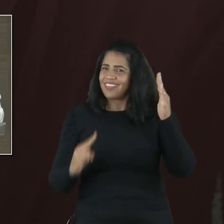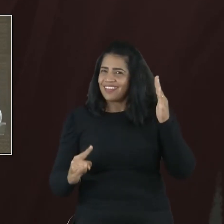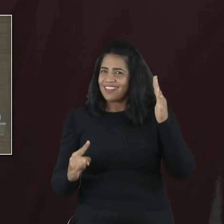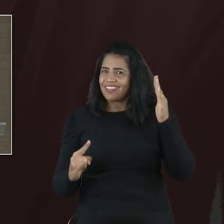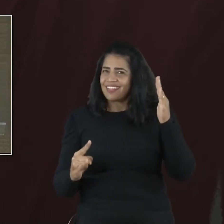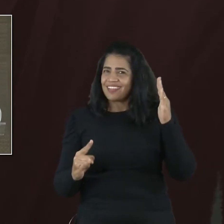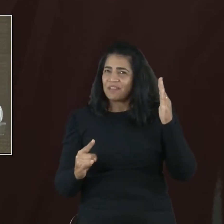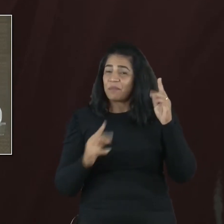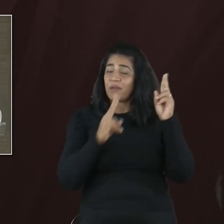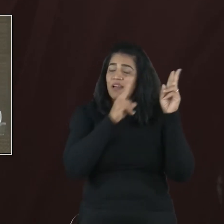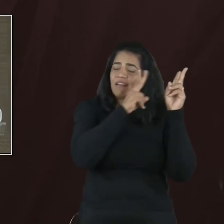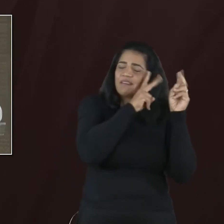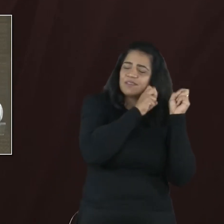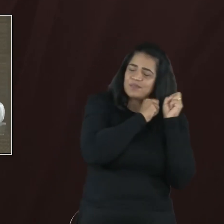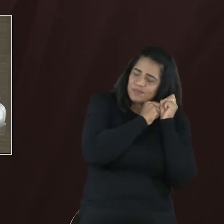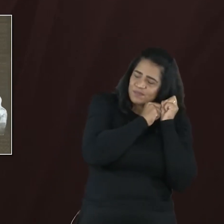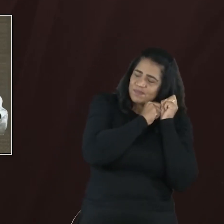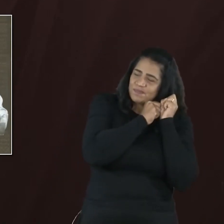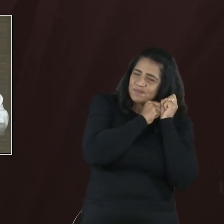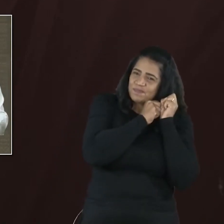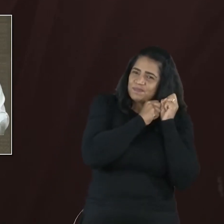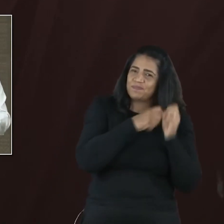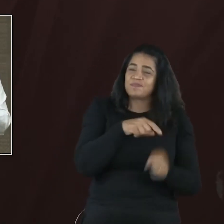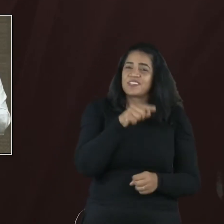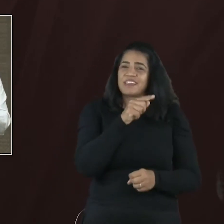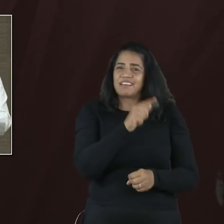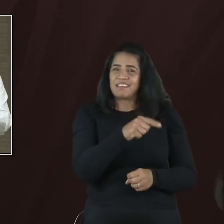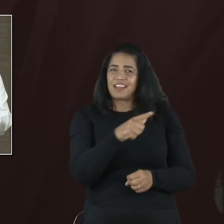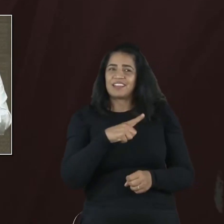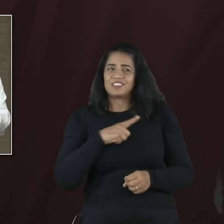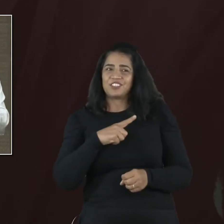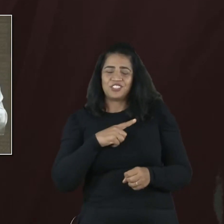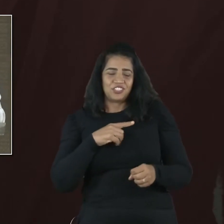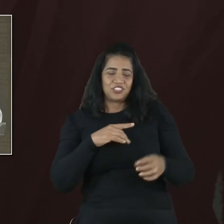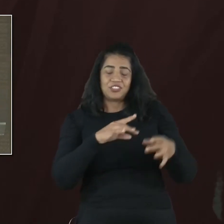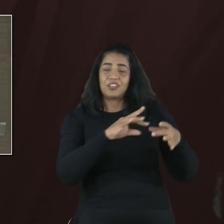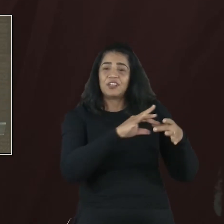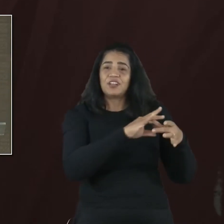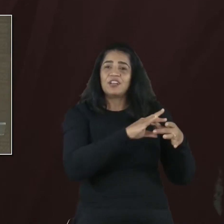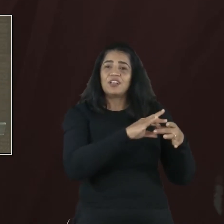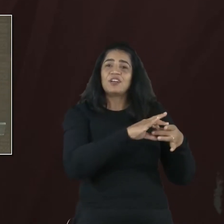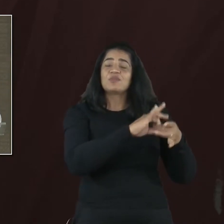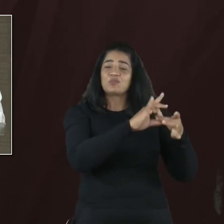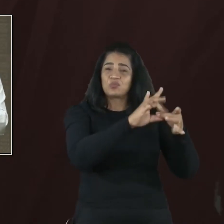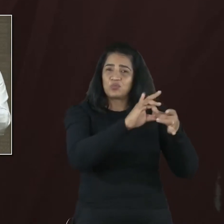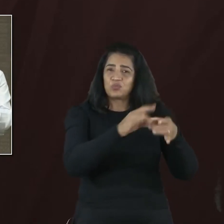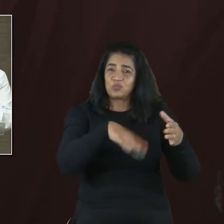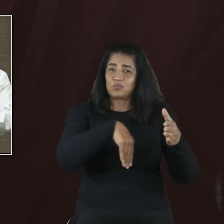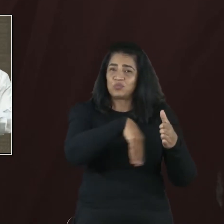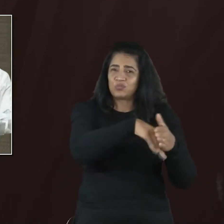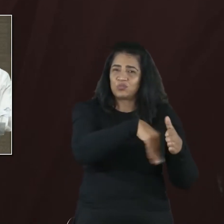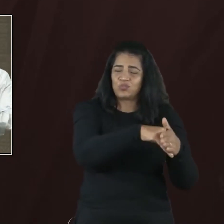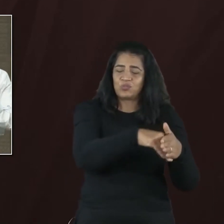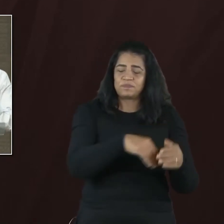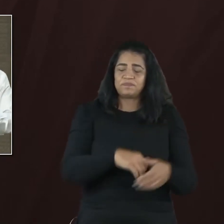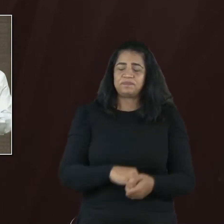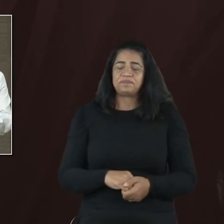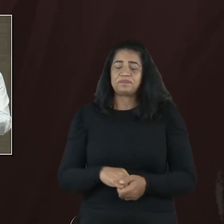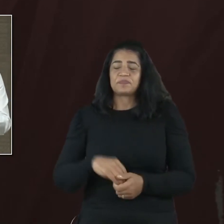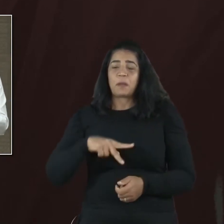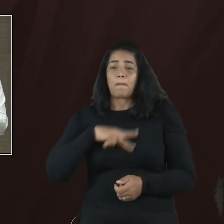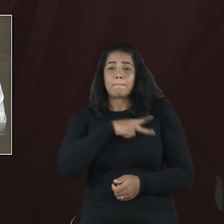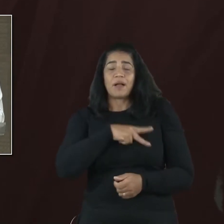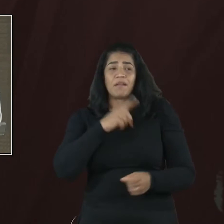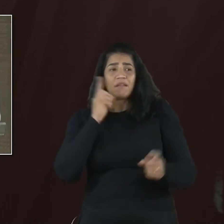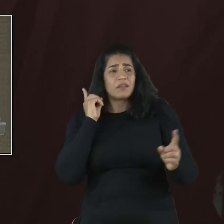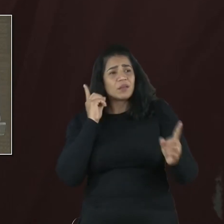uma ocasião provavelmente de jogos, e Paulo encontrou um casal que fazia